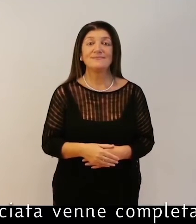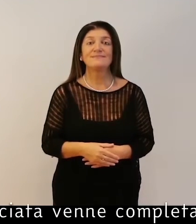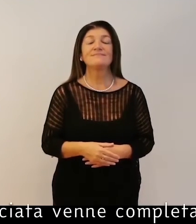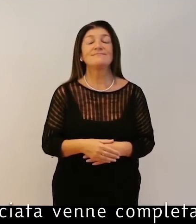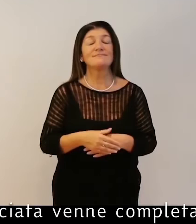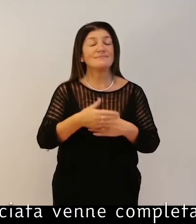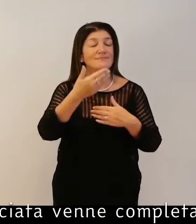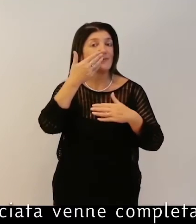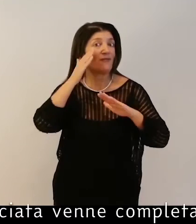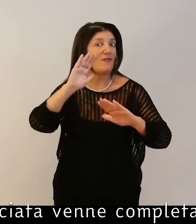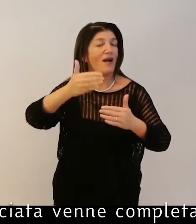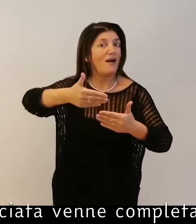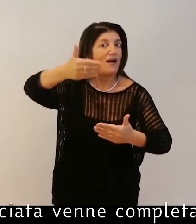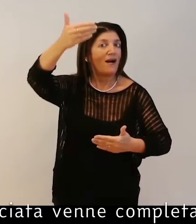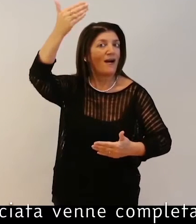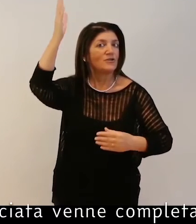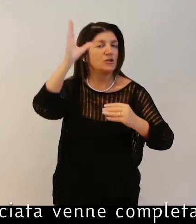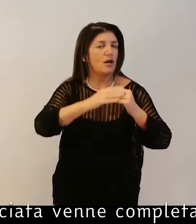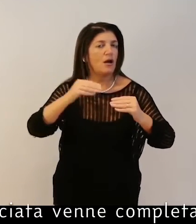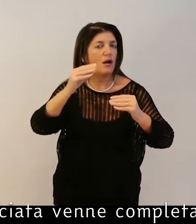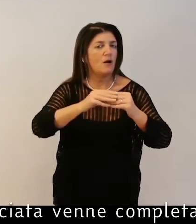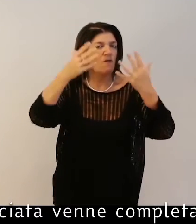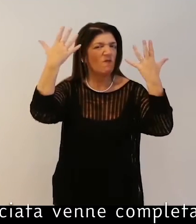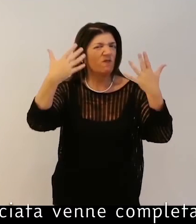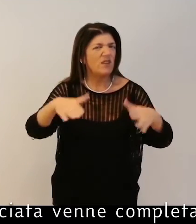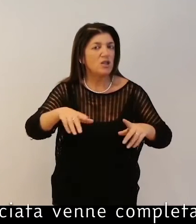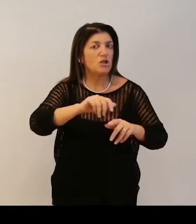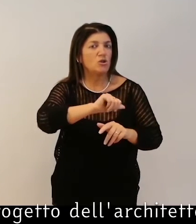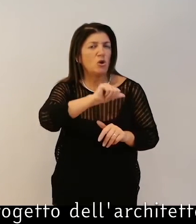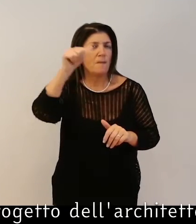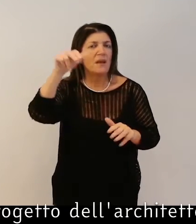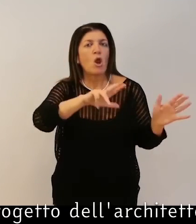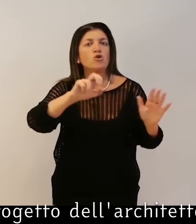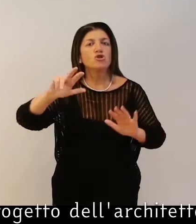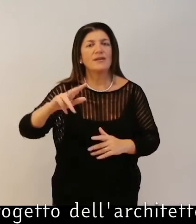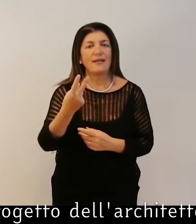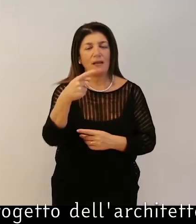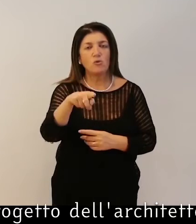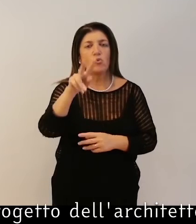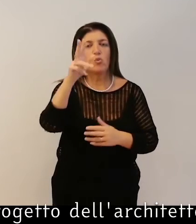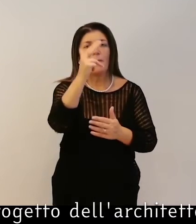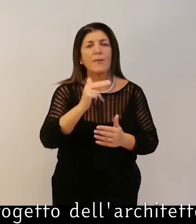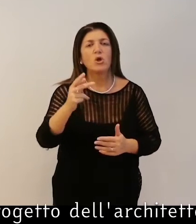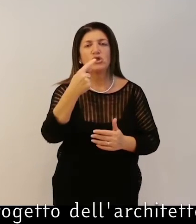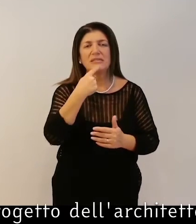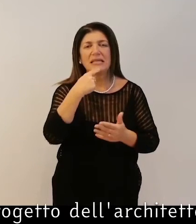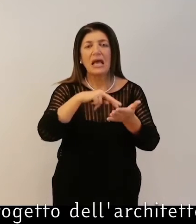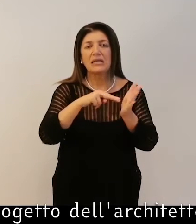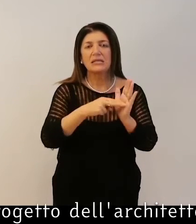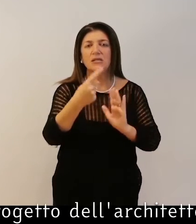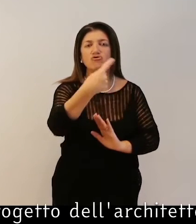La facciata venne completata solo nel 1832 su progetto dell'architetto Giacomo